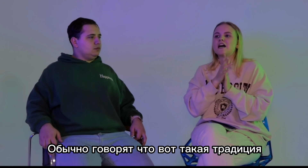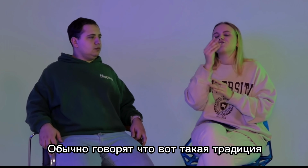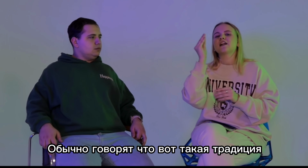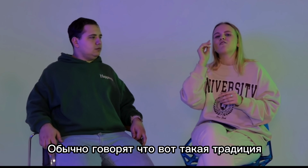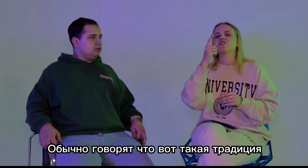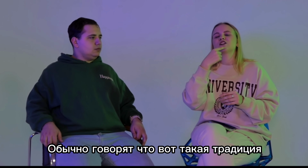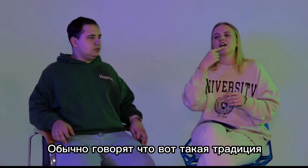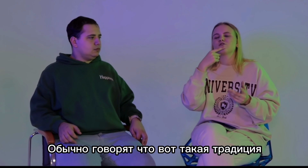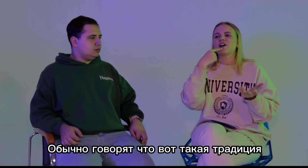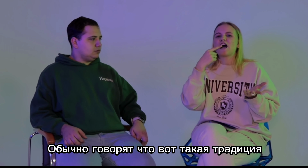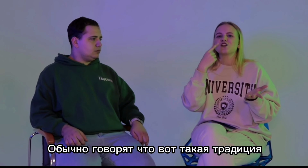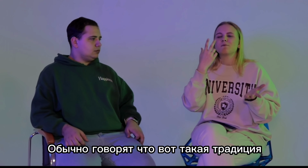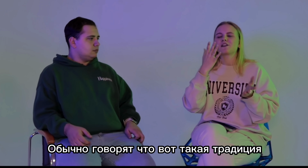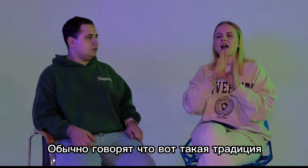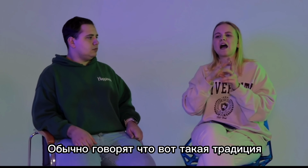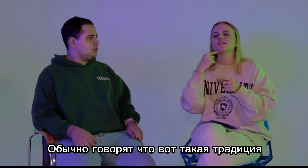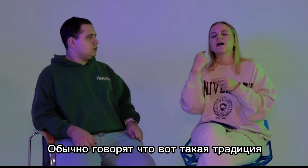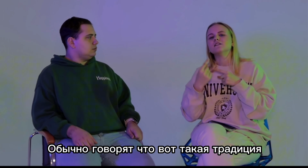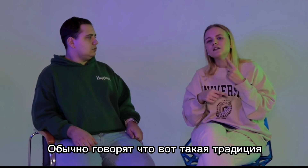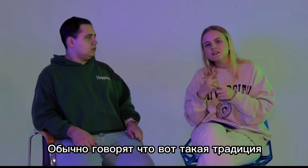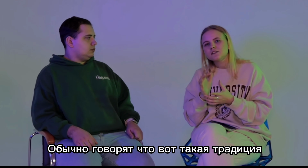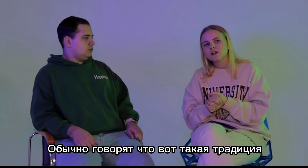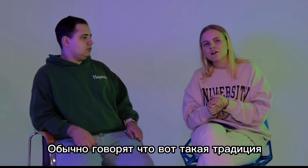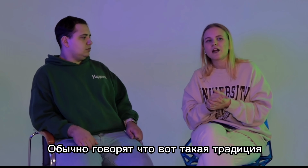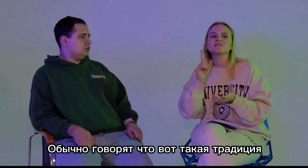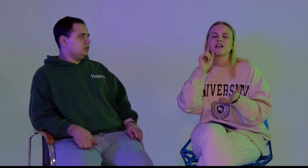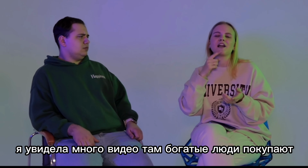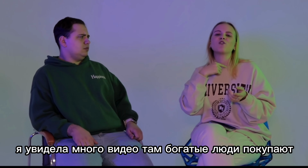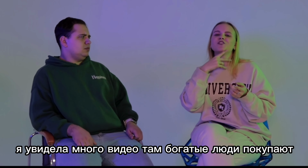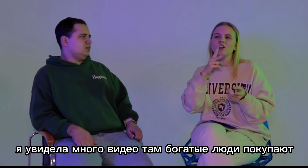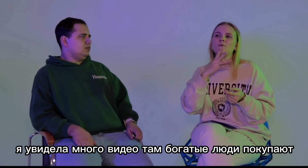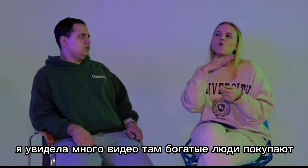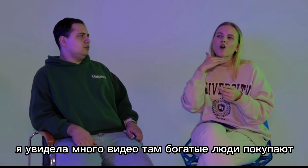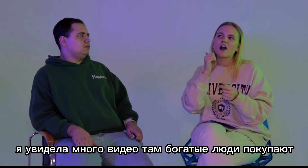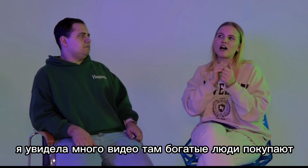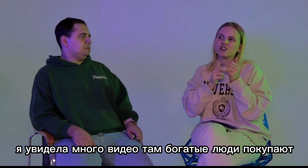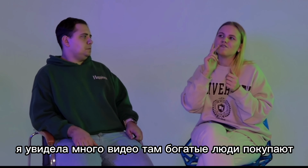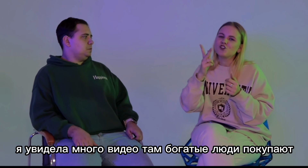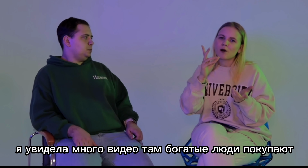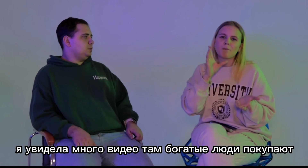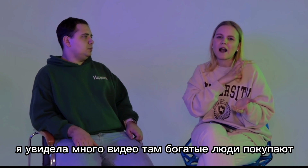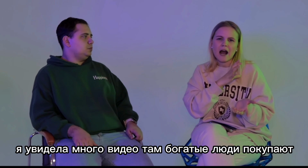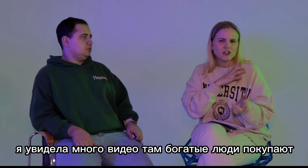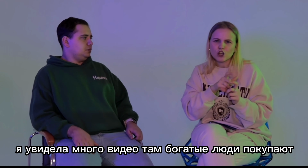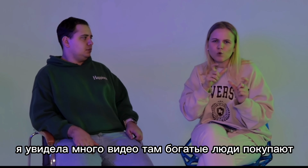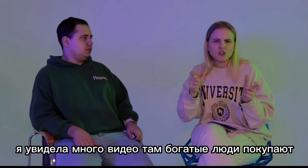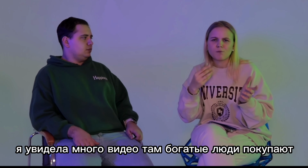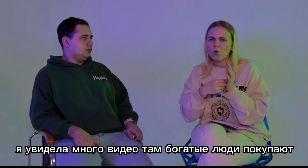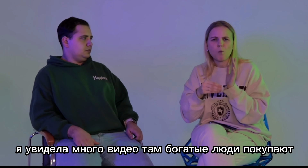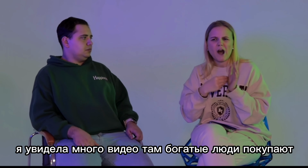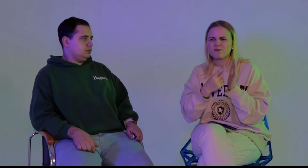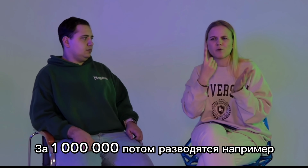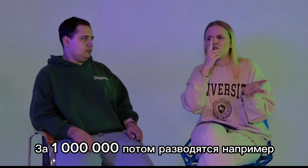Я знаю, когда каждый по такая традиция, я знаю, я увидела много каждый видео, богатые люди покупали до